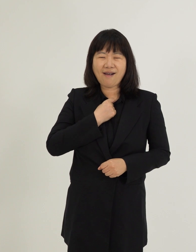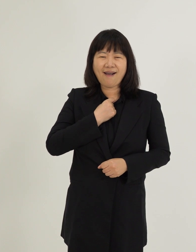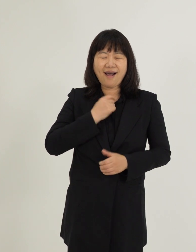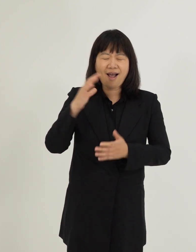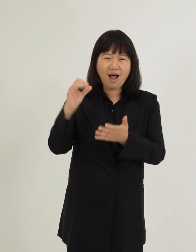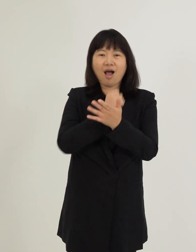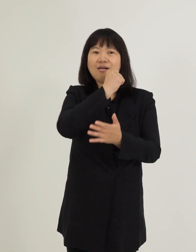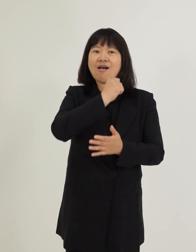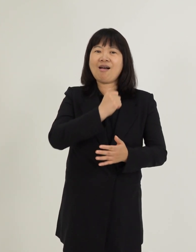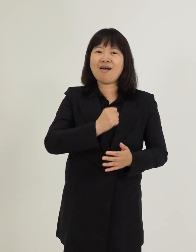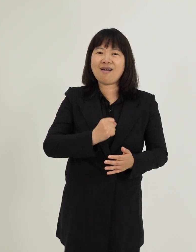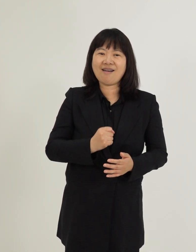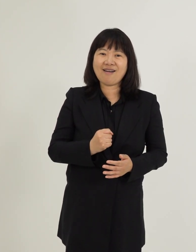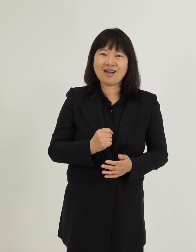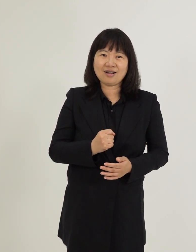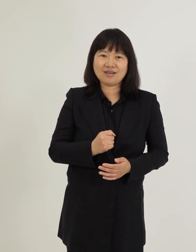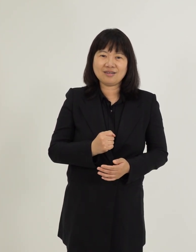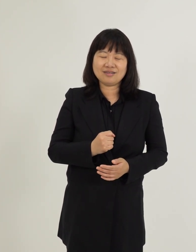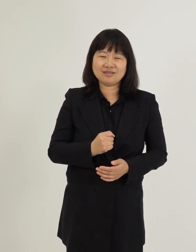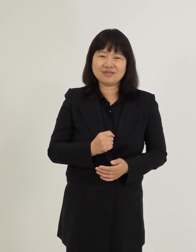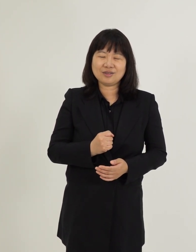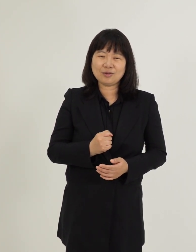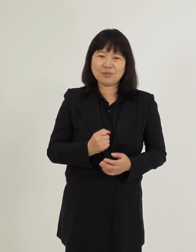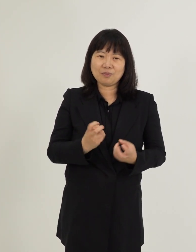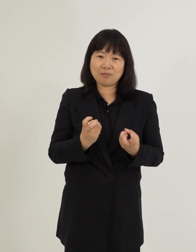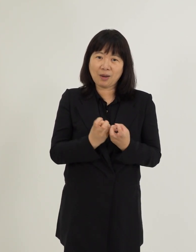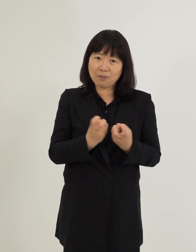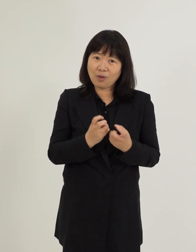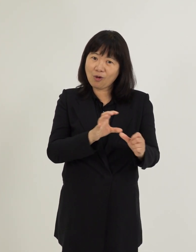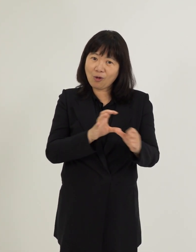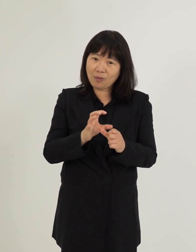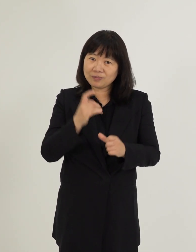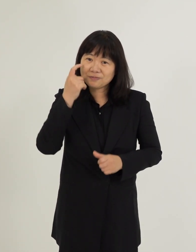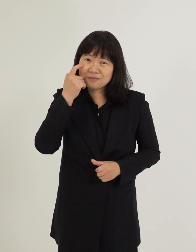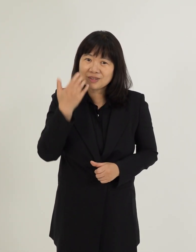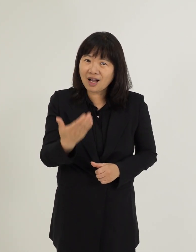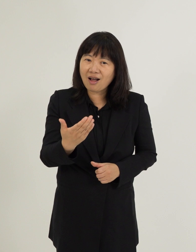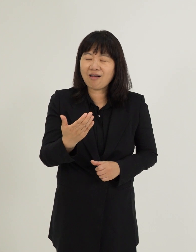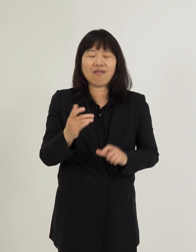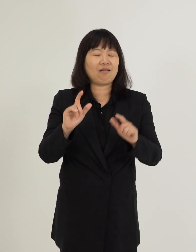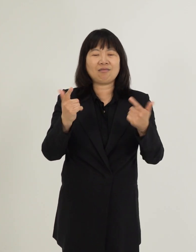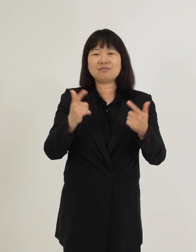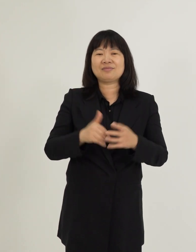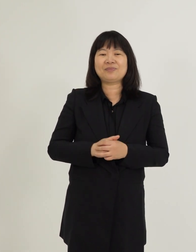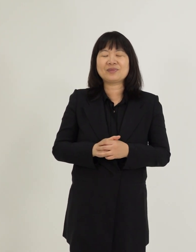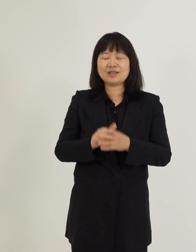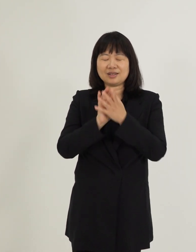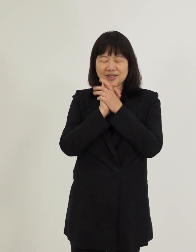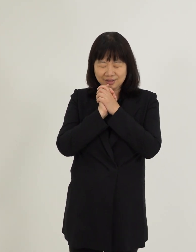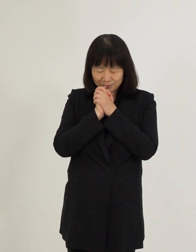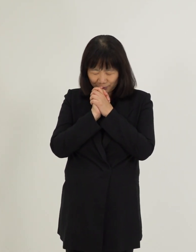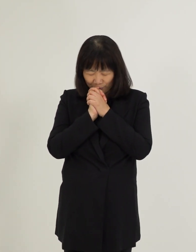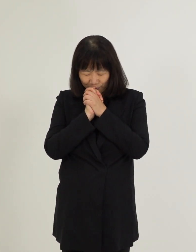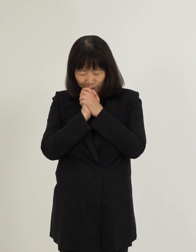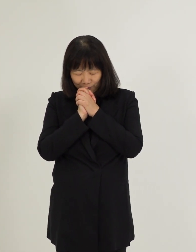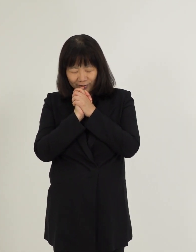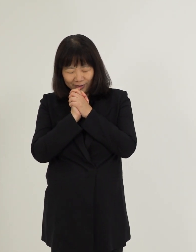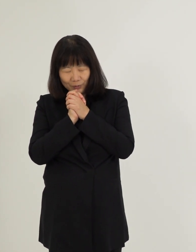얻어내고 성취하는 수단이 기도가 아닙니다. 기도란